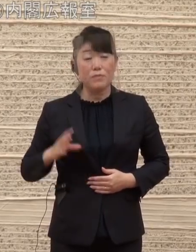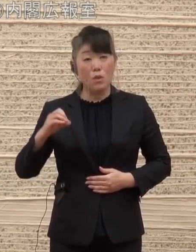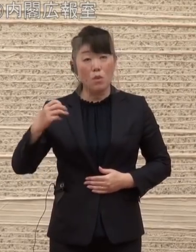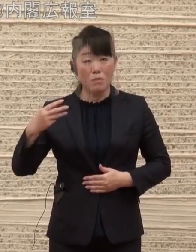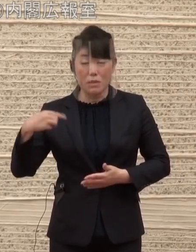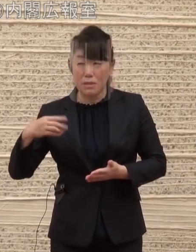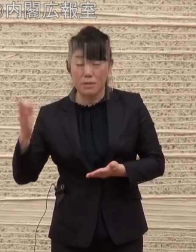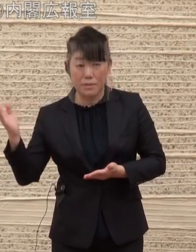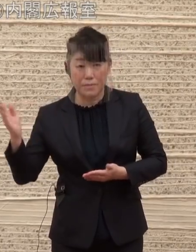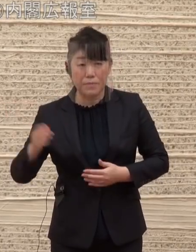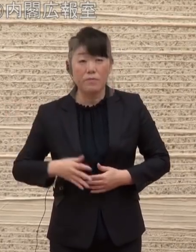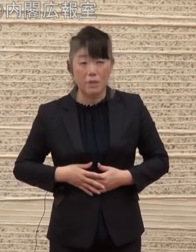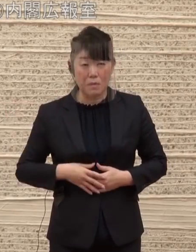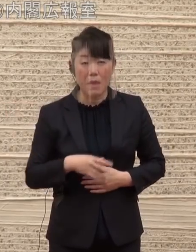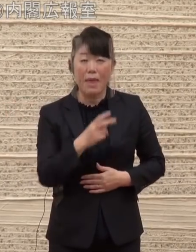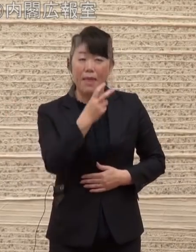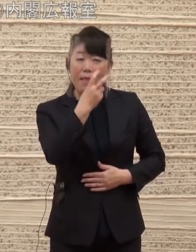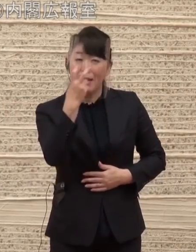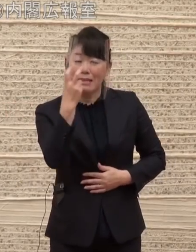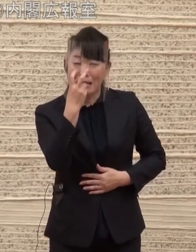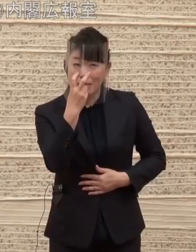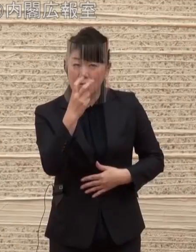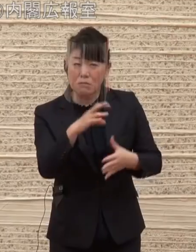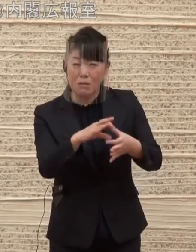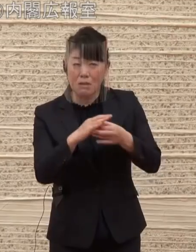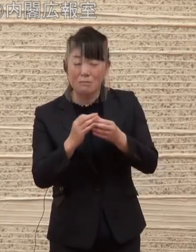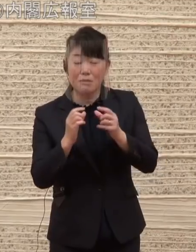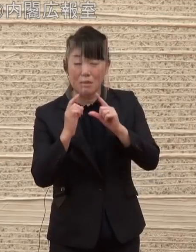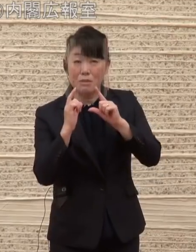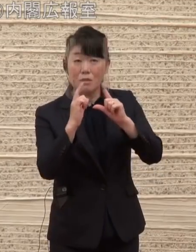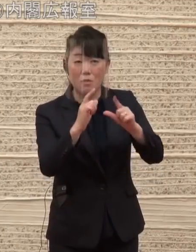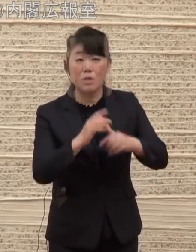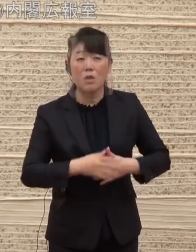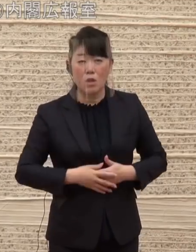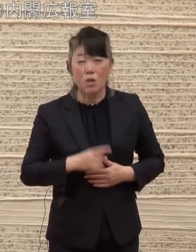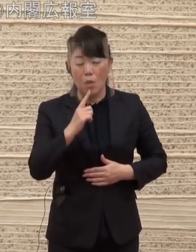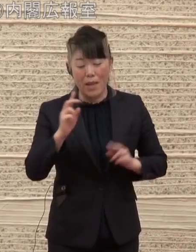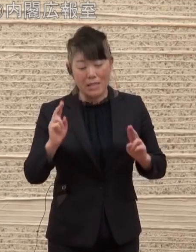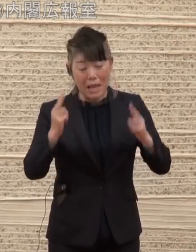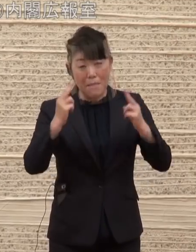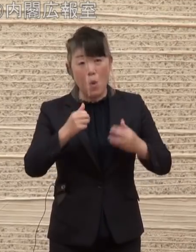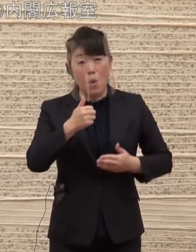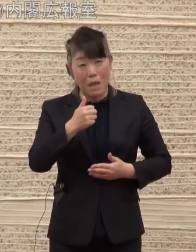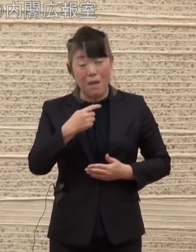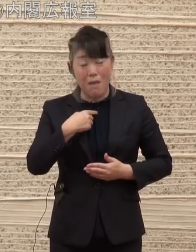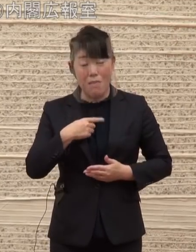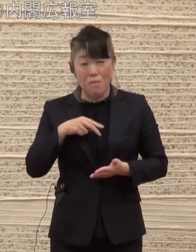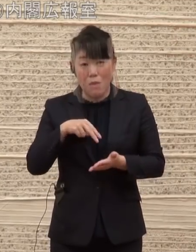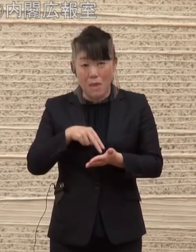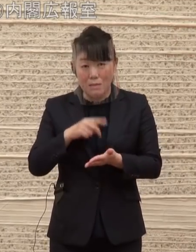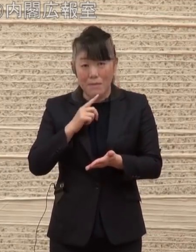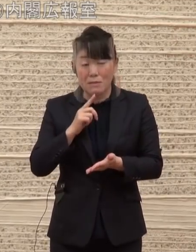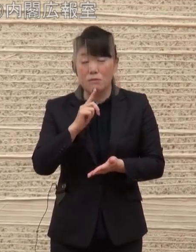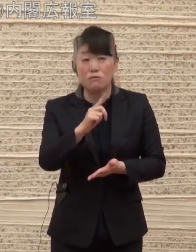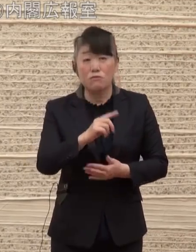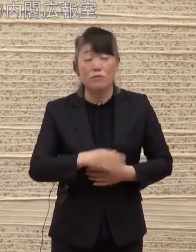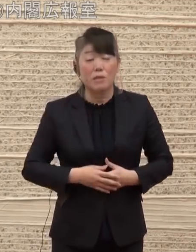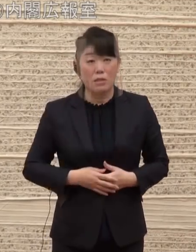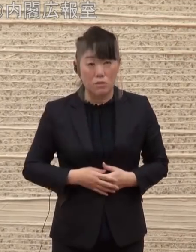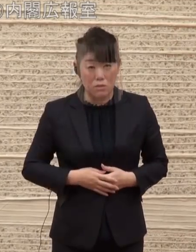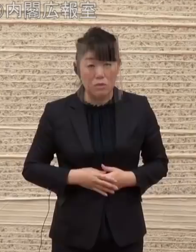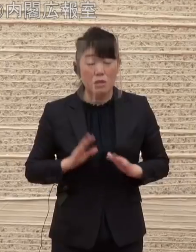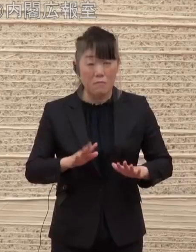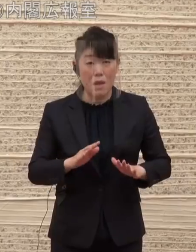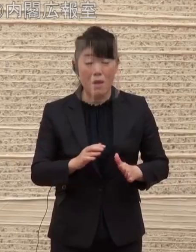どういうあの検証に関してですけれどもあの私の専門家の立場としてはこれがまあ今